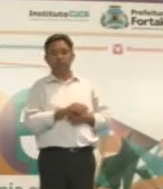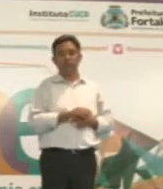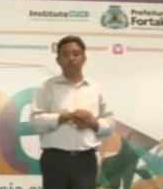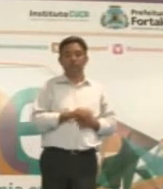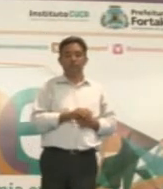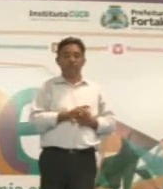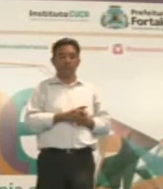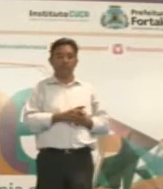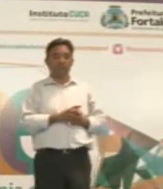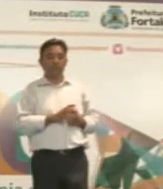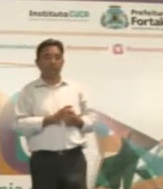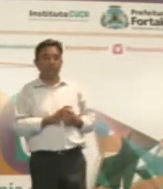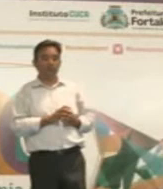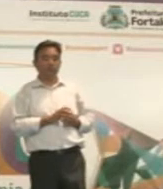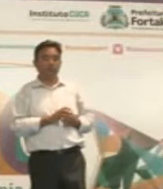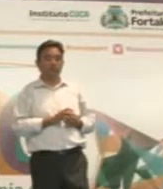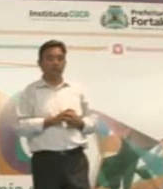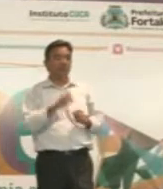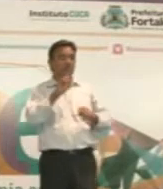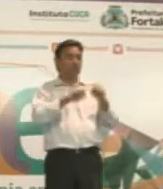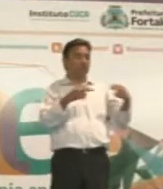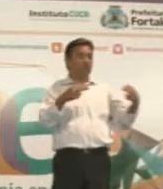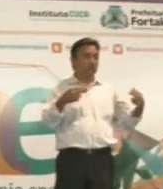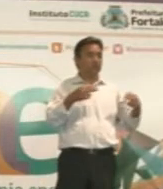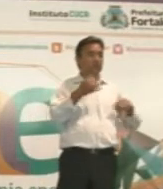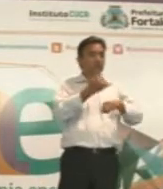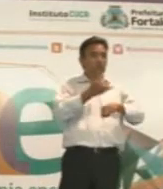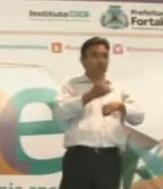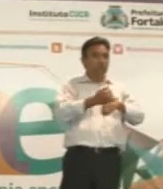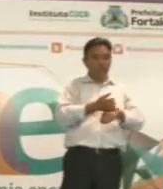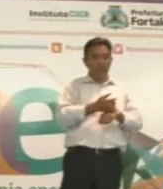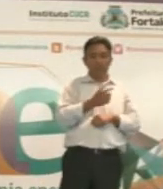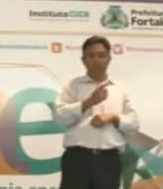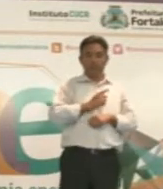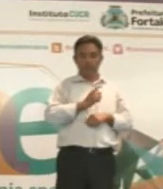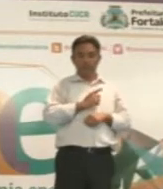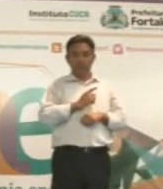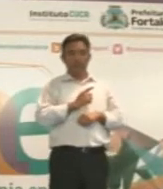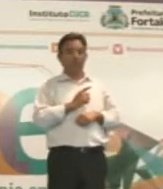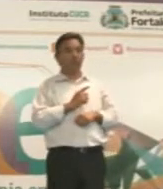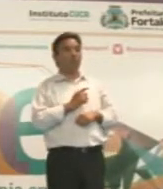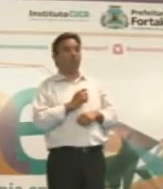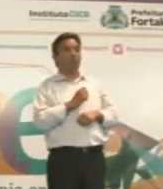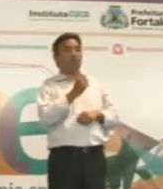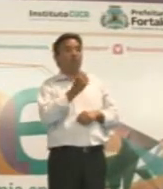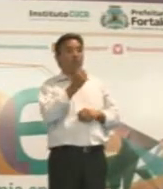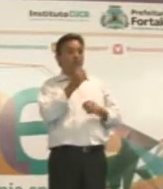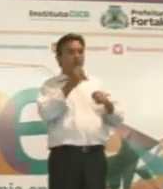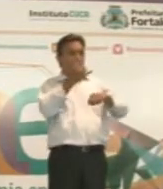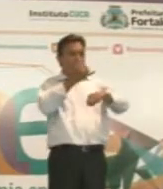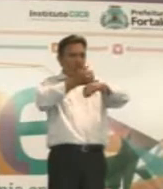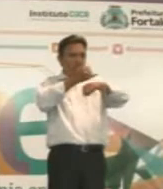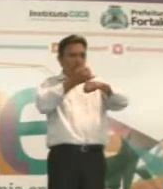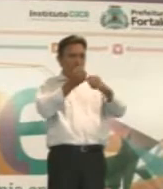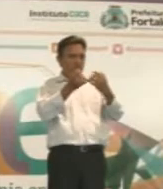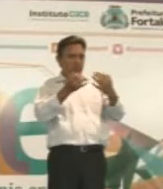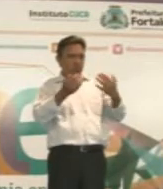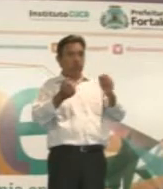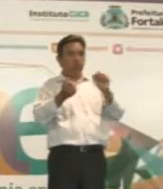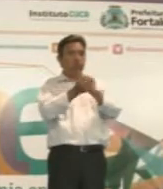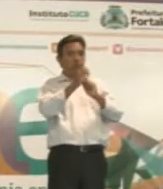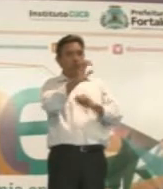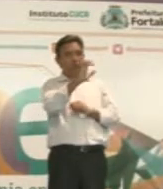assim, ó. A produção de aço envolve o aquecimento do minério de ferro junto com o